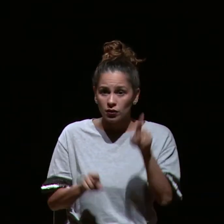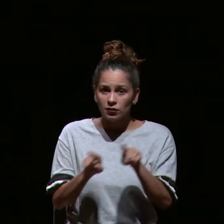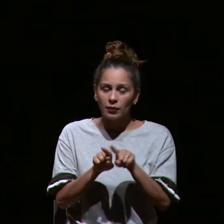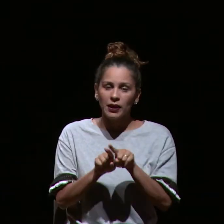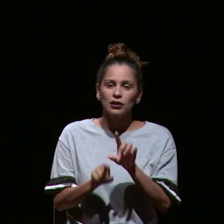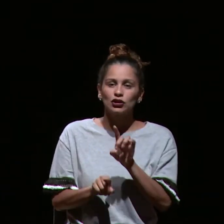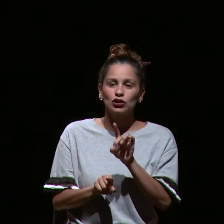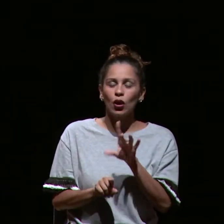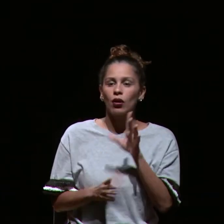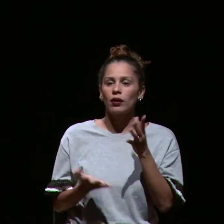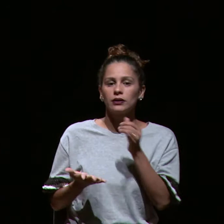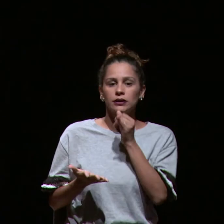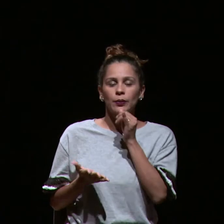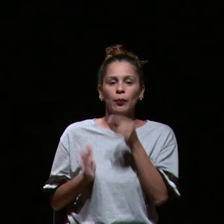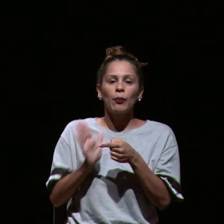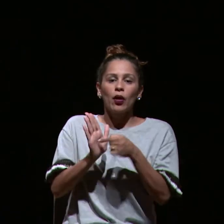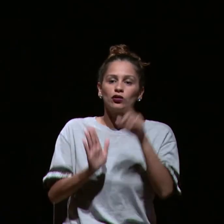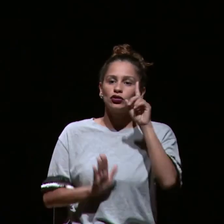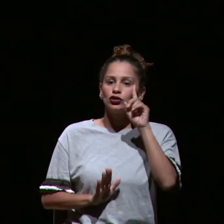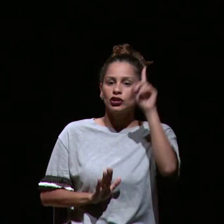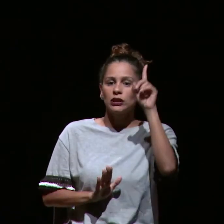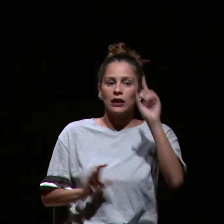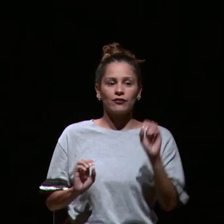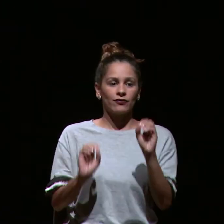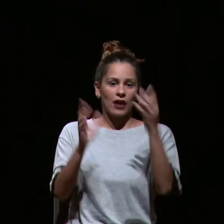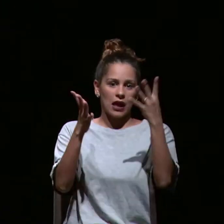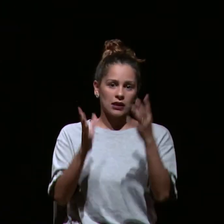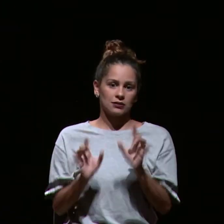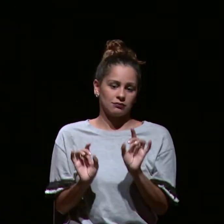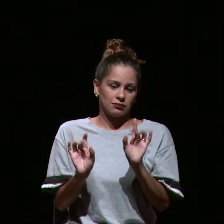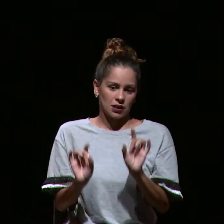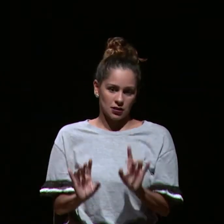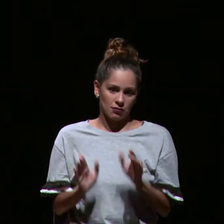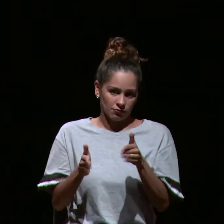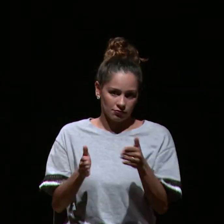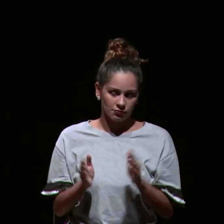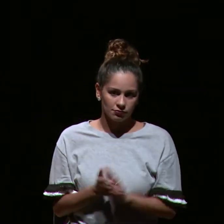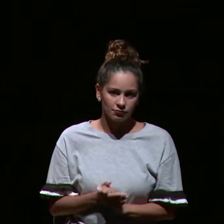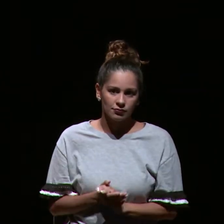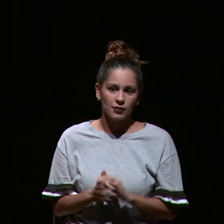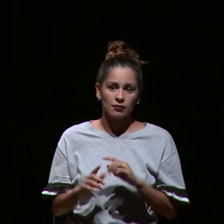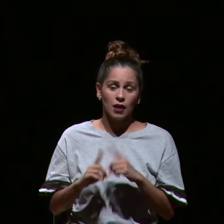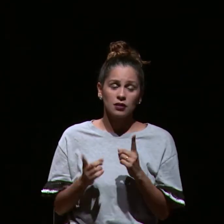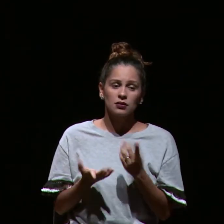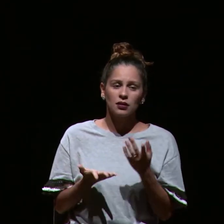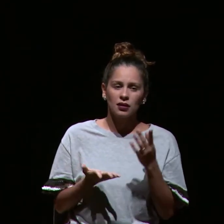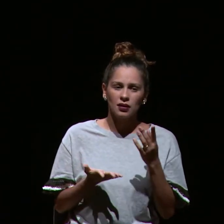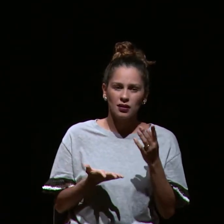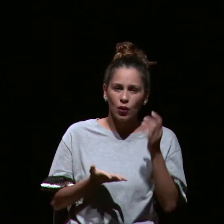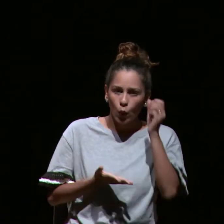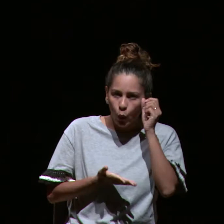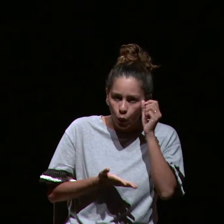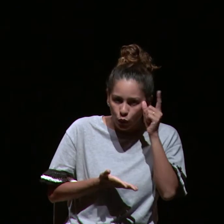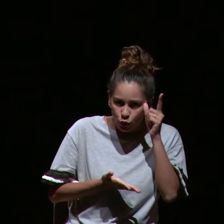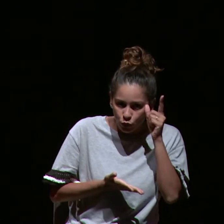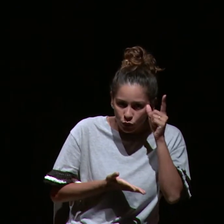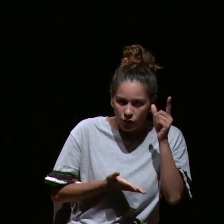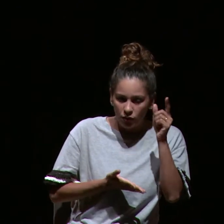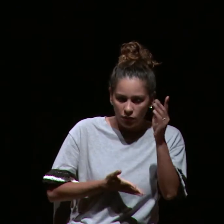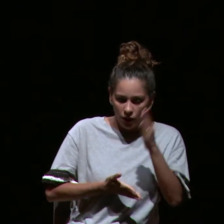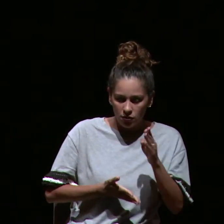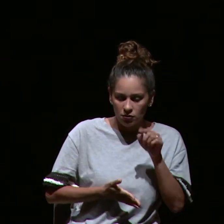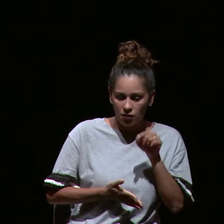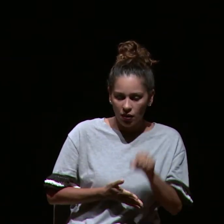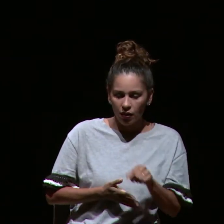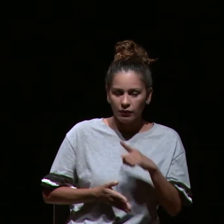datas festivas. No caso das culturas afro-brasileiras, estabeleceu-se, em boa parte dos casos, uma caricatura prontamente agendada para